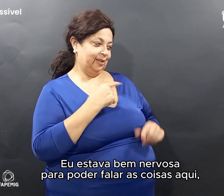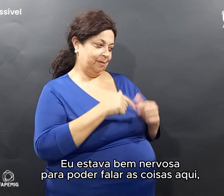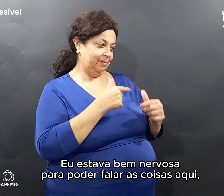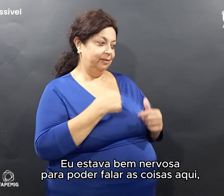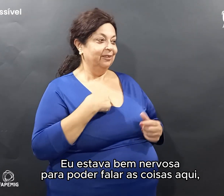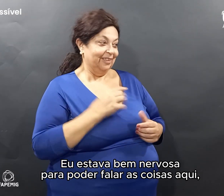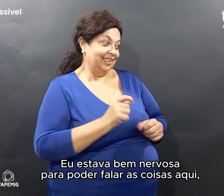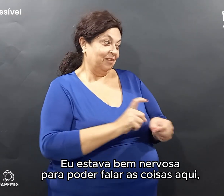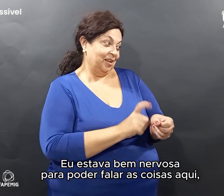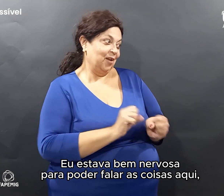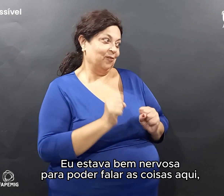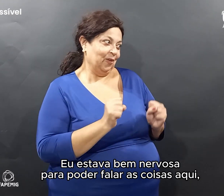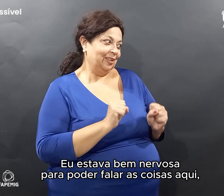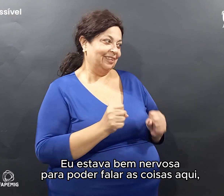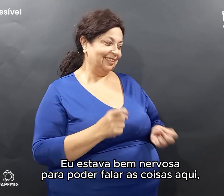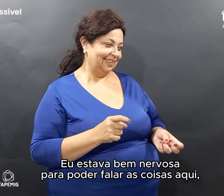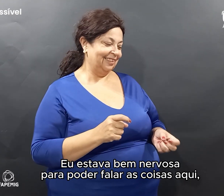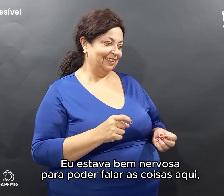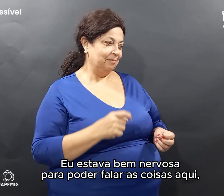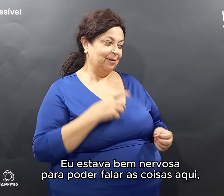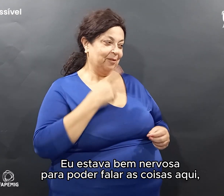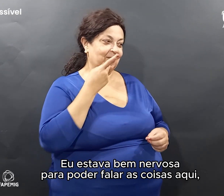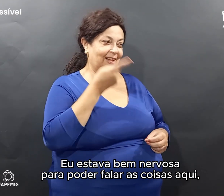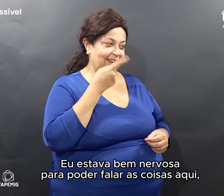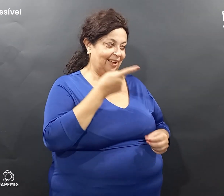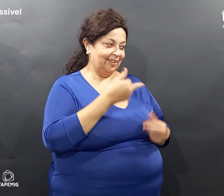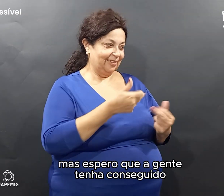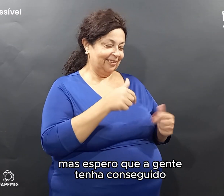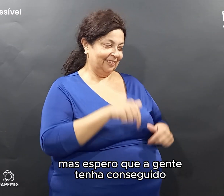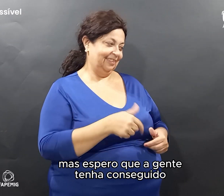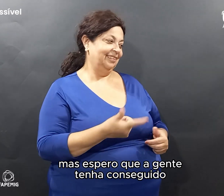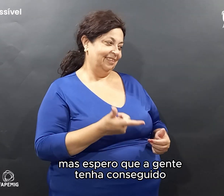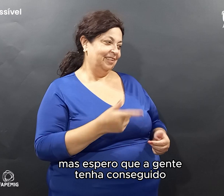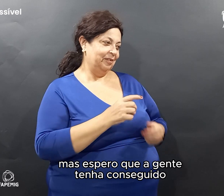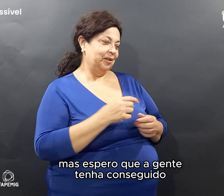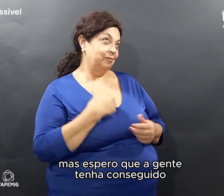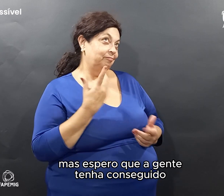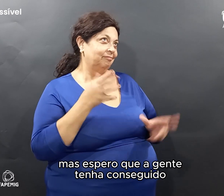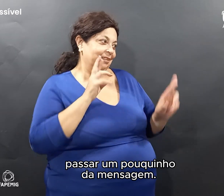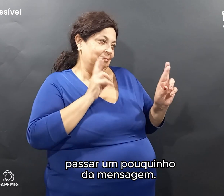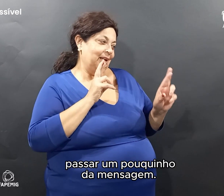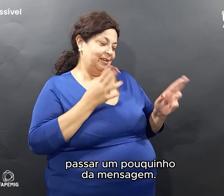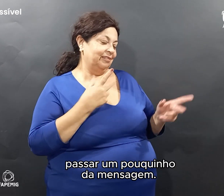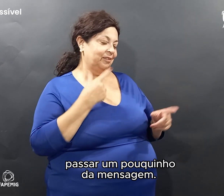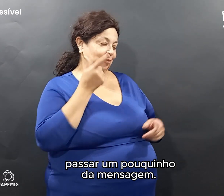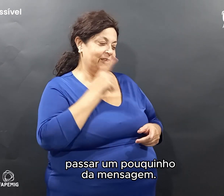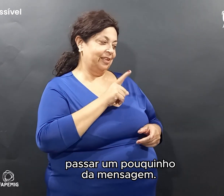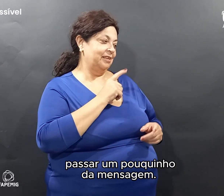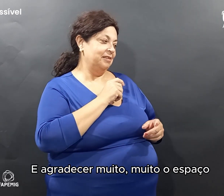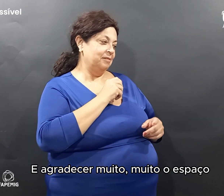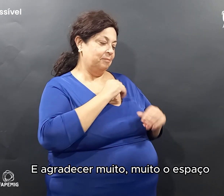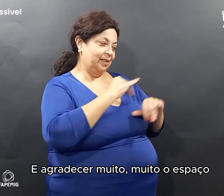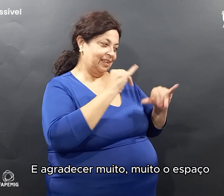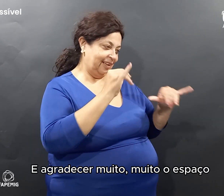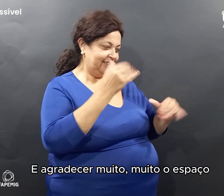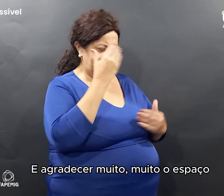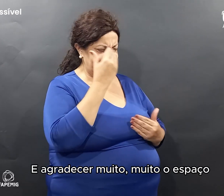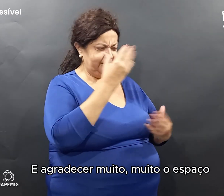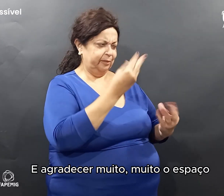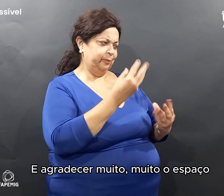nervosa pra poder falar as coisas aqui. Mas espero que a gente tenha conseguido passar um pouquinho da mensagem e agradecer muito, muito o espaço